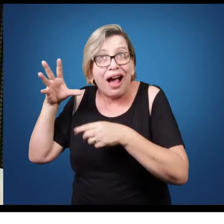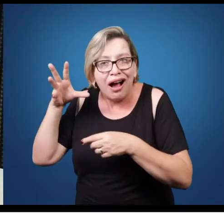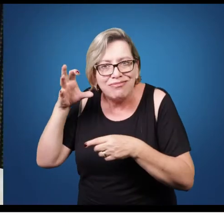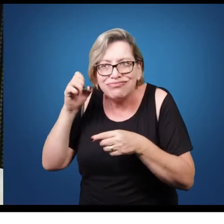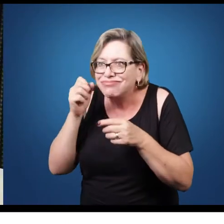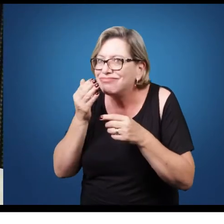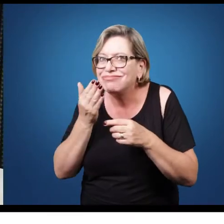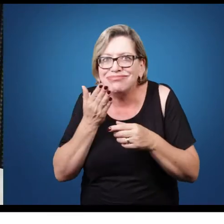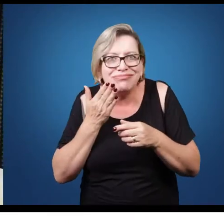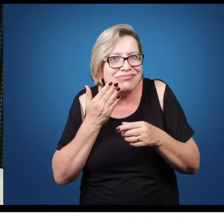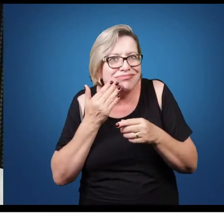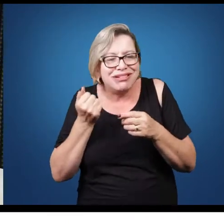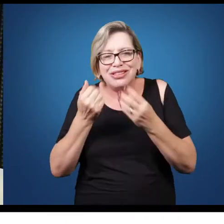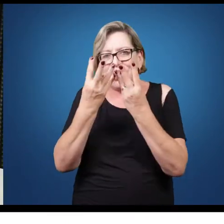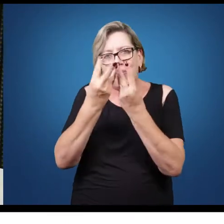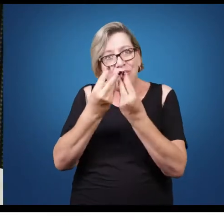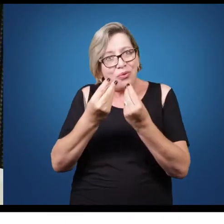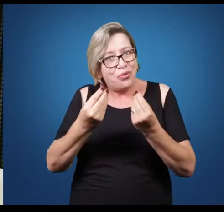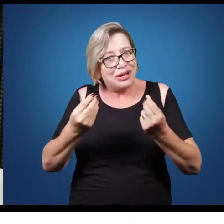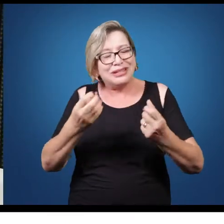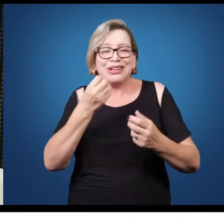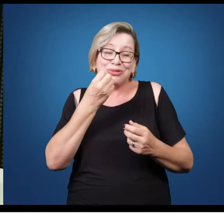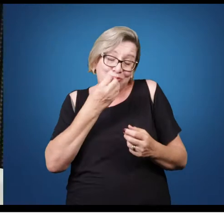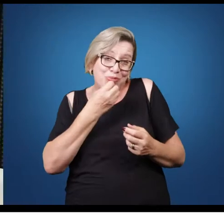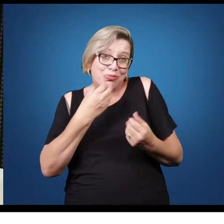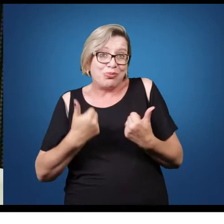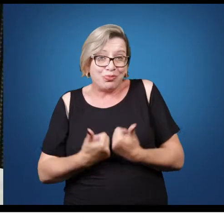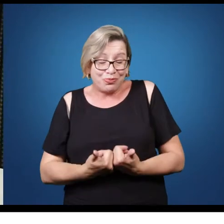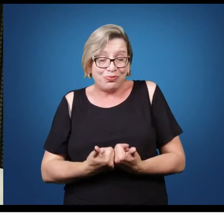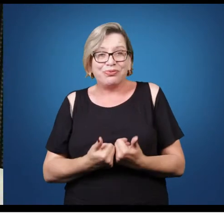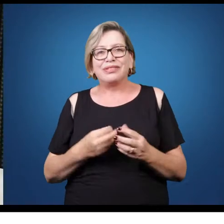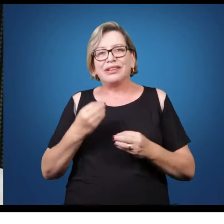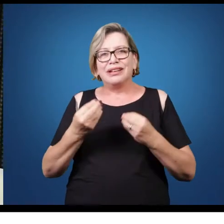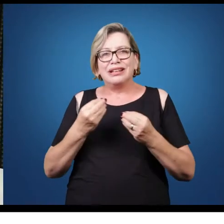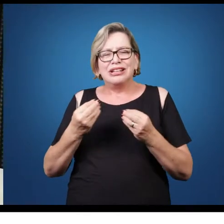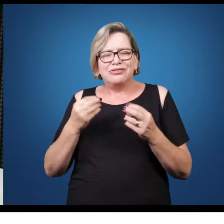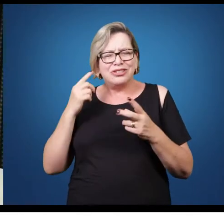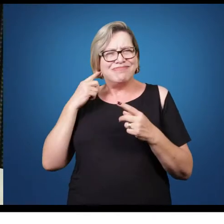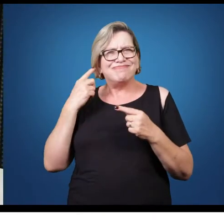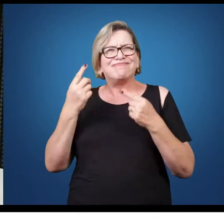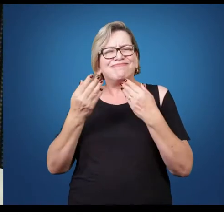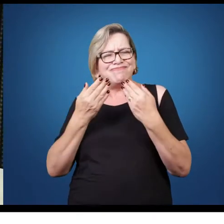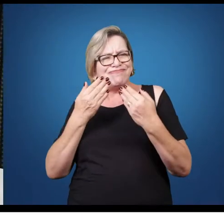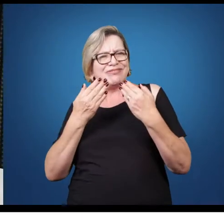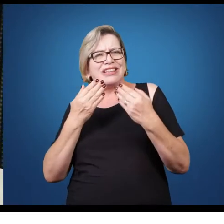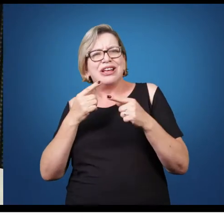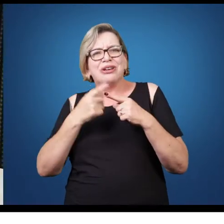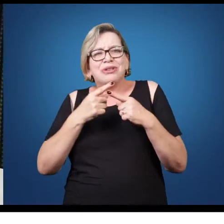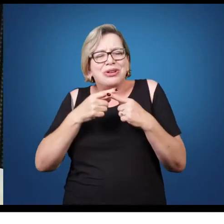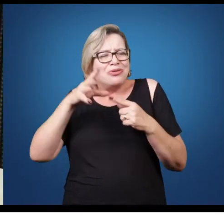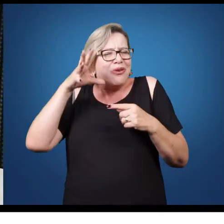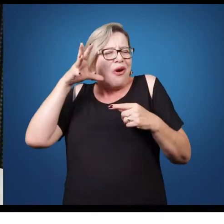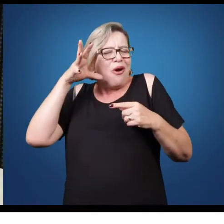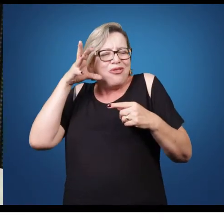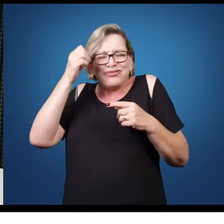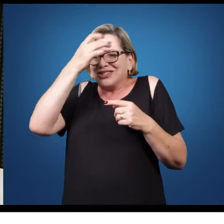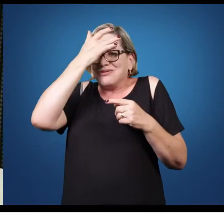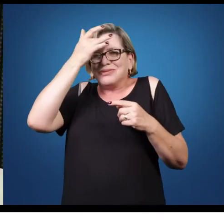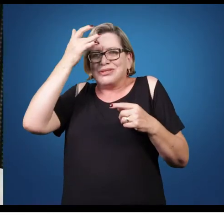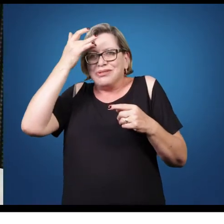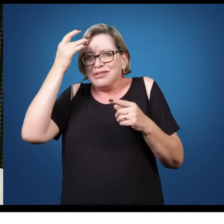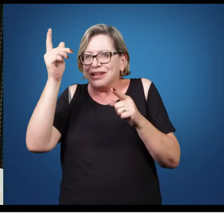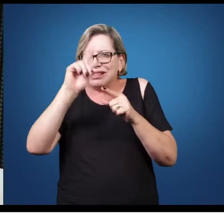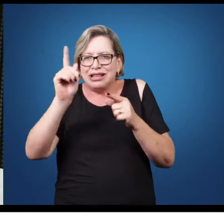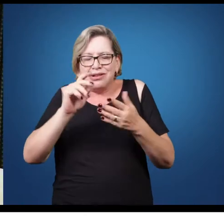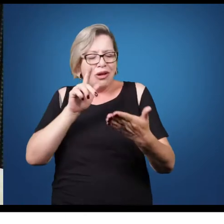tranquilamente uma qualidade muito melhor com a partitura né em relação à fidelidade do material porque houve exatamente aquele cara tocando novo numa